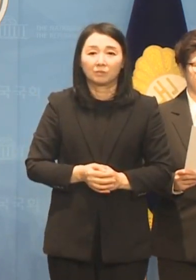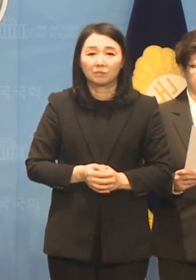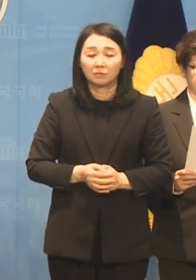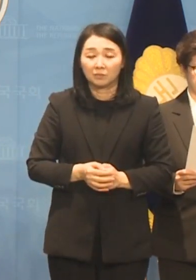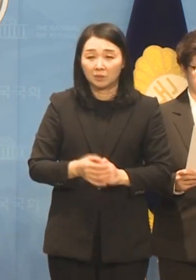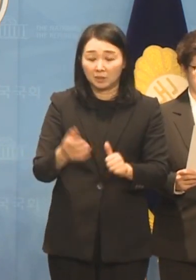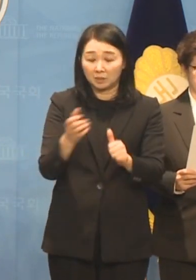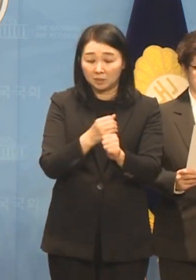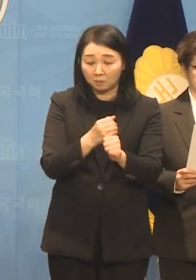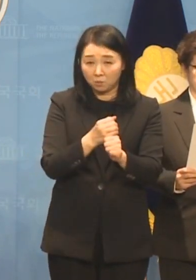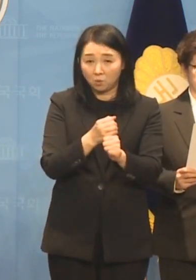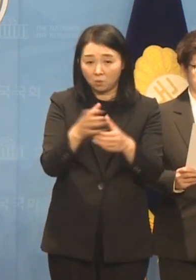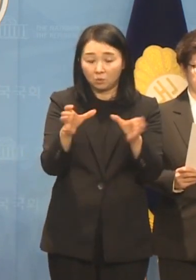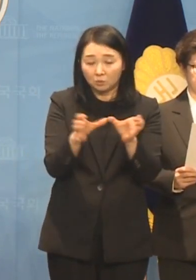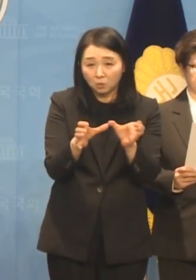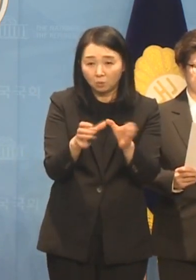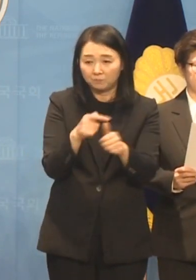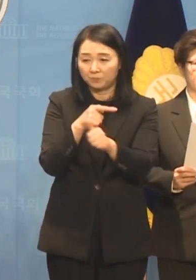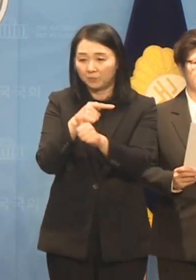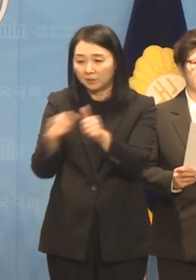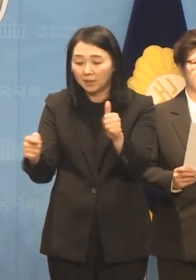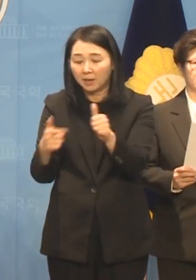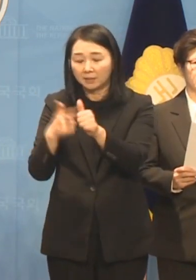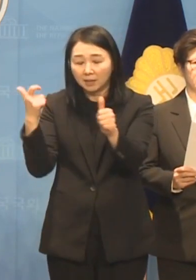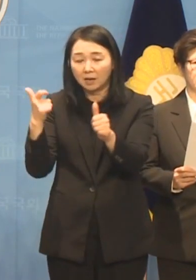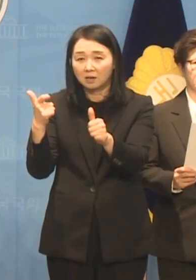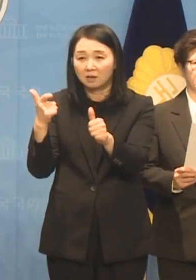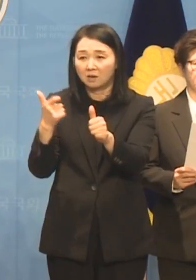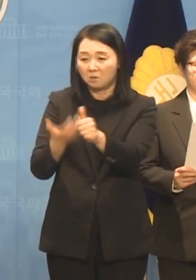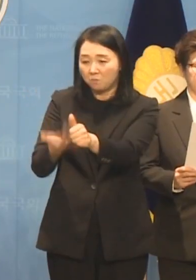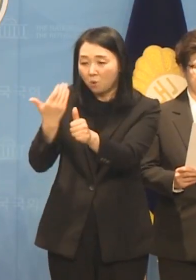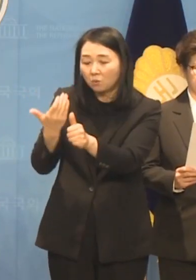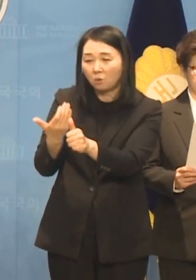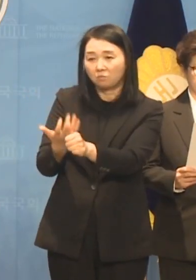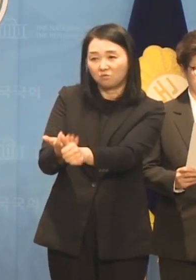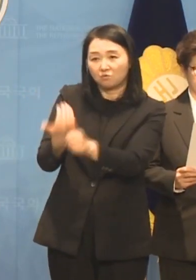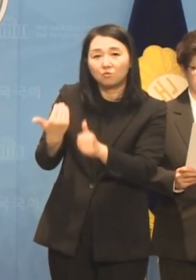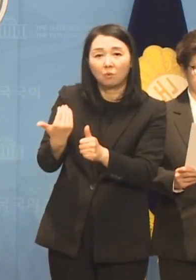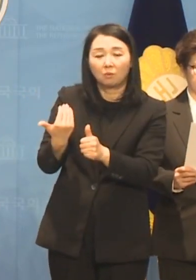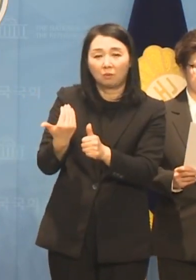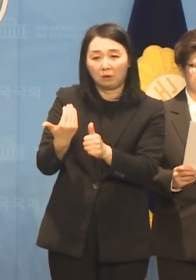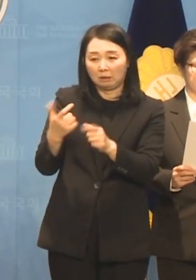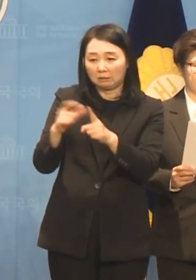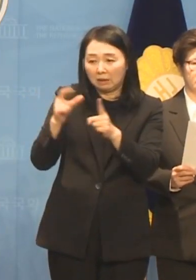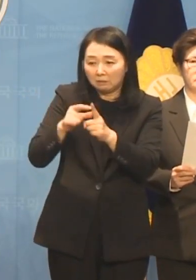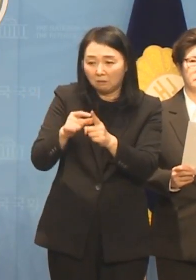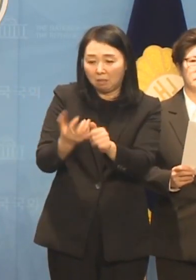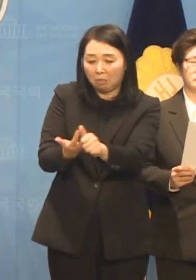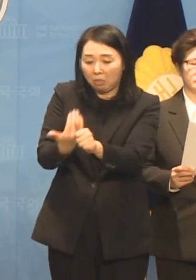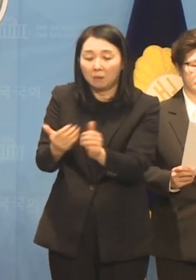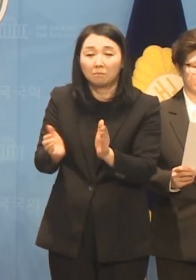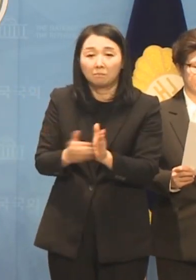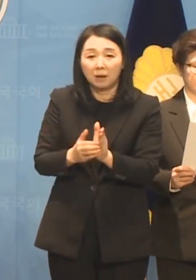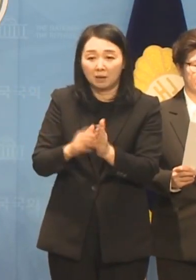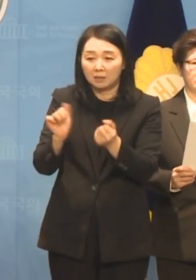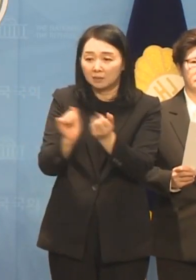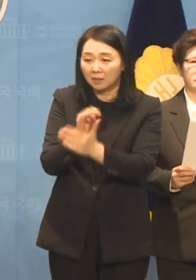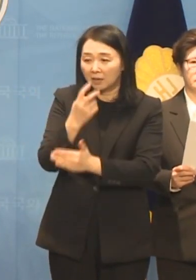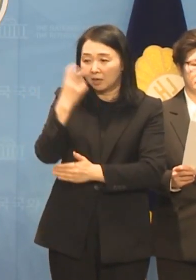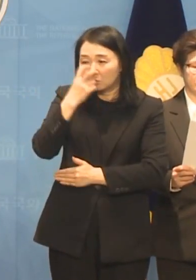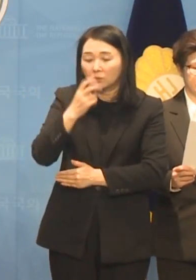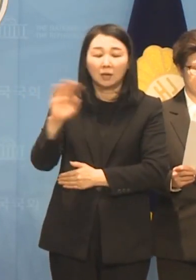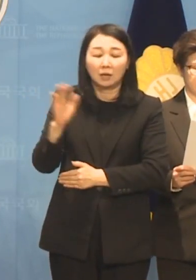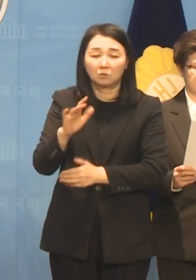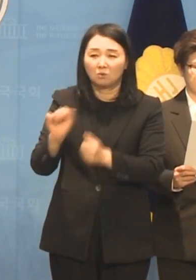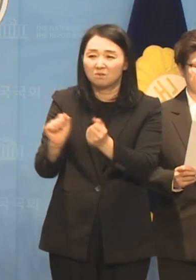체포조, 사살, 폭격 유도 등 자극적인 소재로 내란 혐의 진상규명보다는